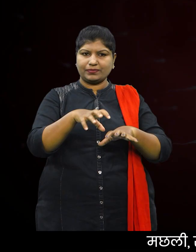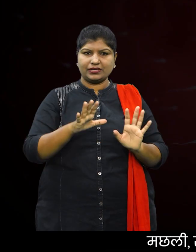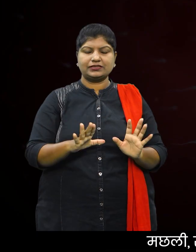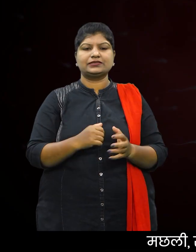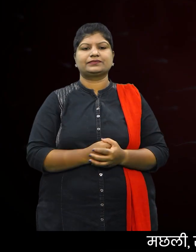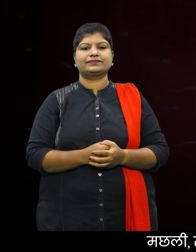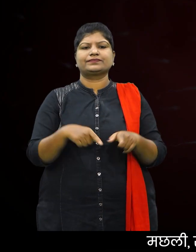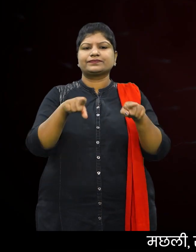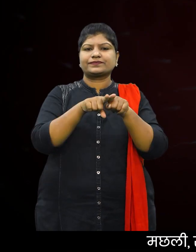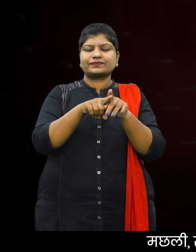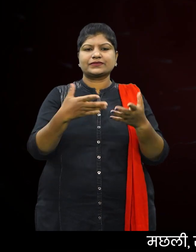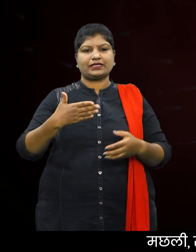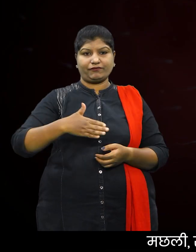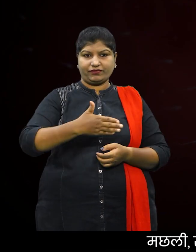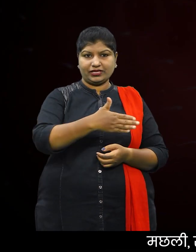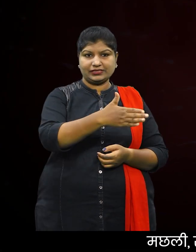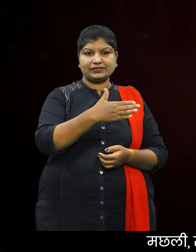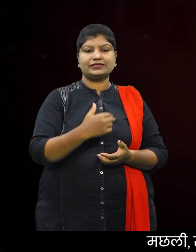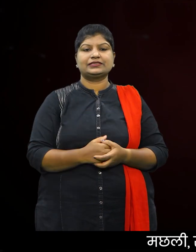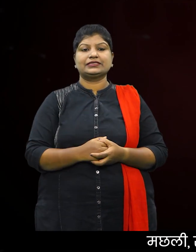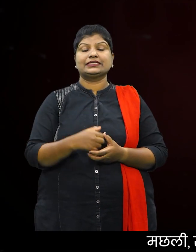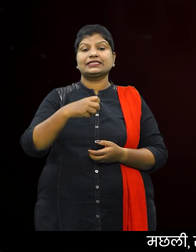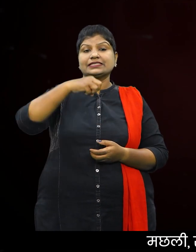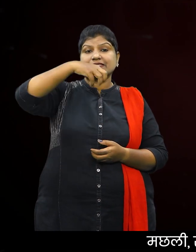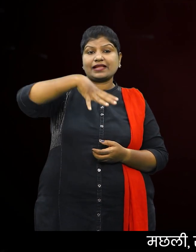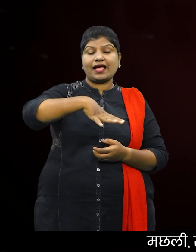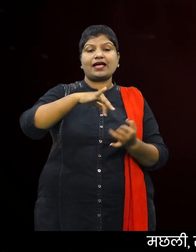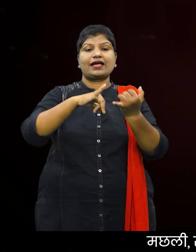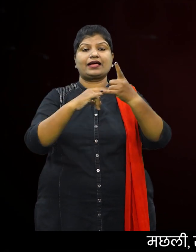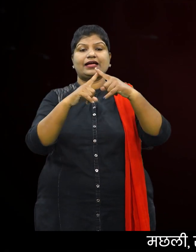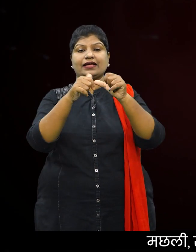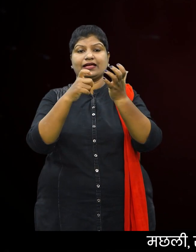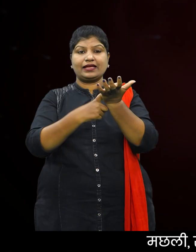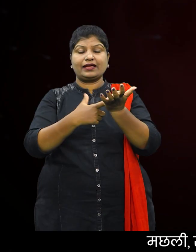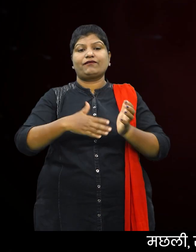मछली, स्टारफिश आदि में बहुत आम है।